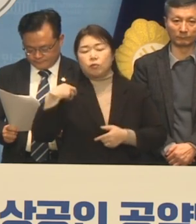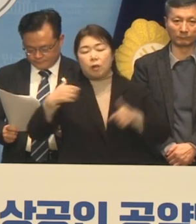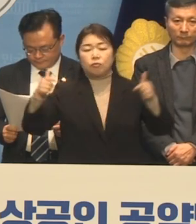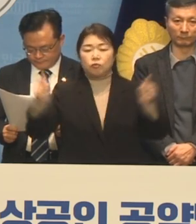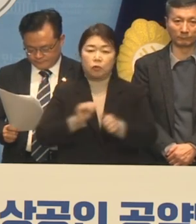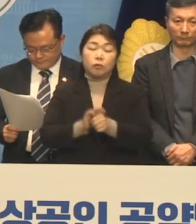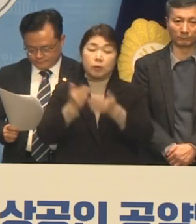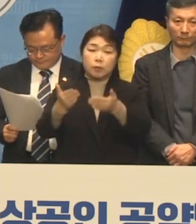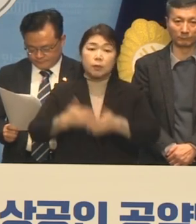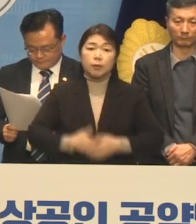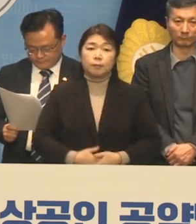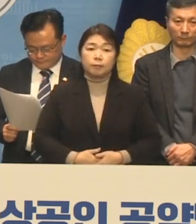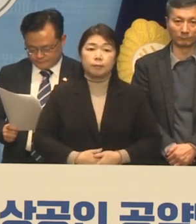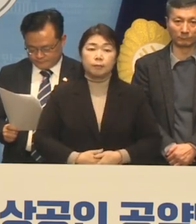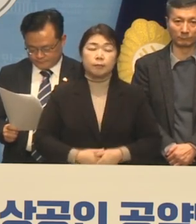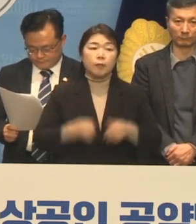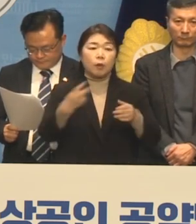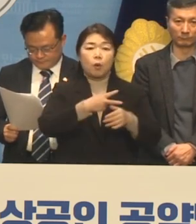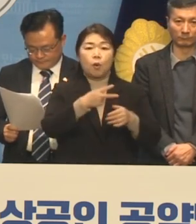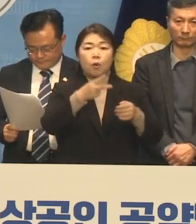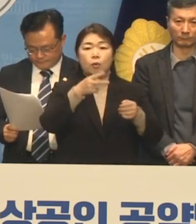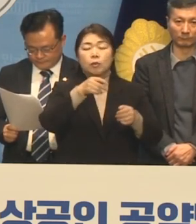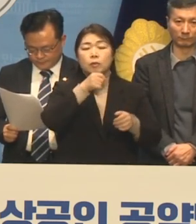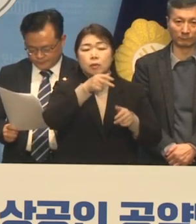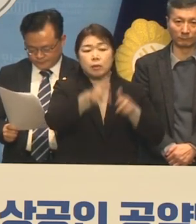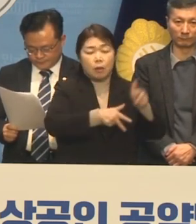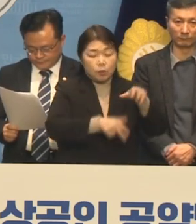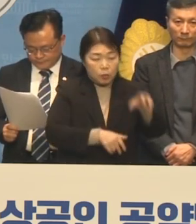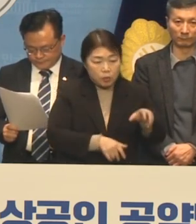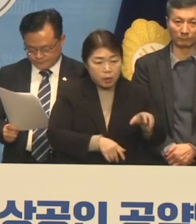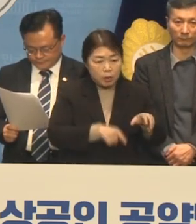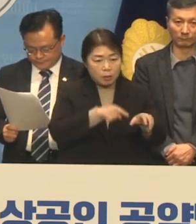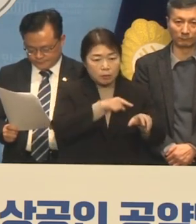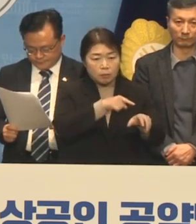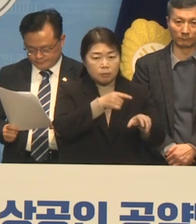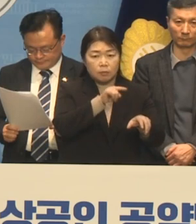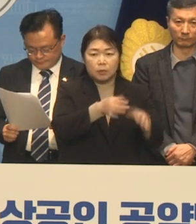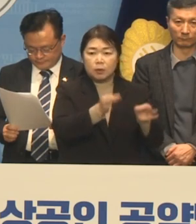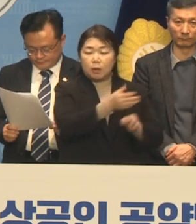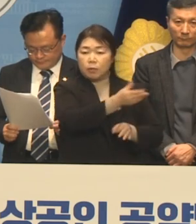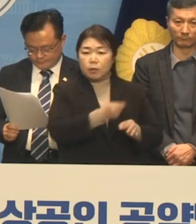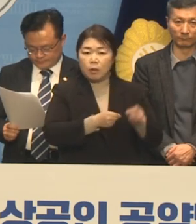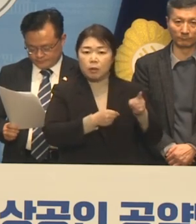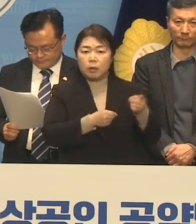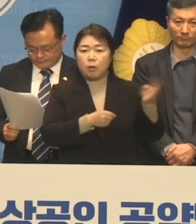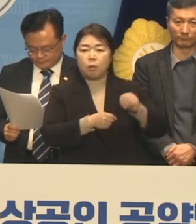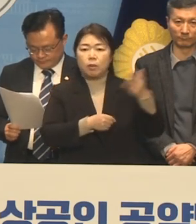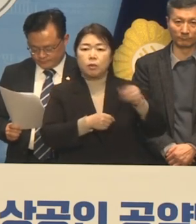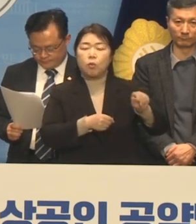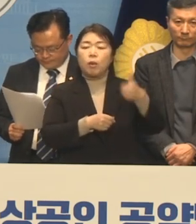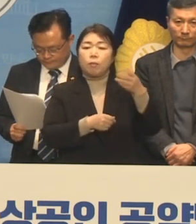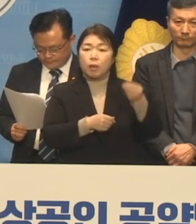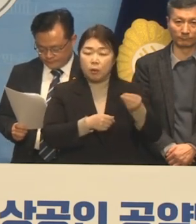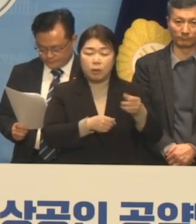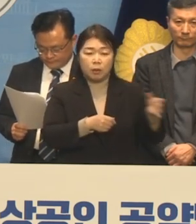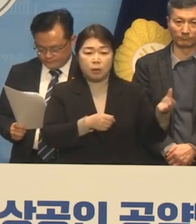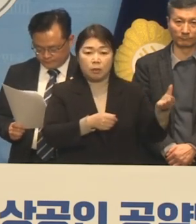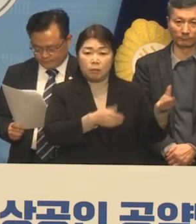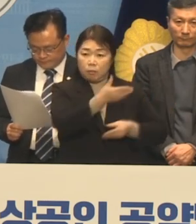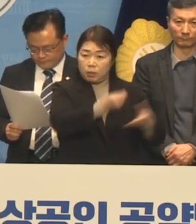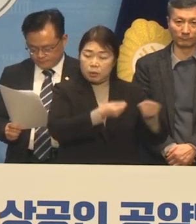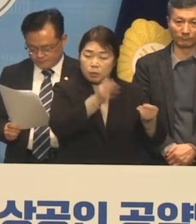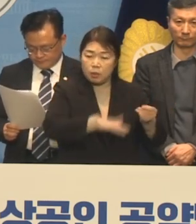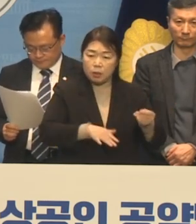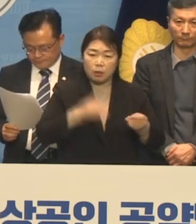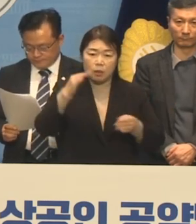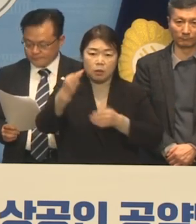소상공인의 사업체 부채액은 1억 8,500만 원 정도 되고 있습니다만은